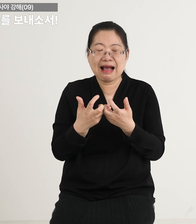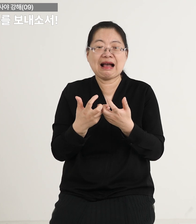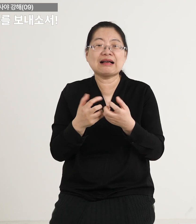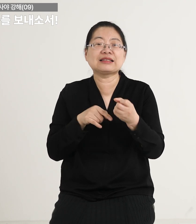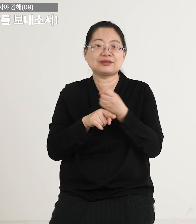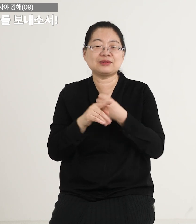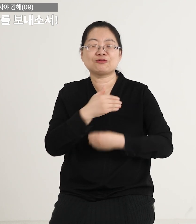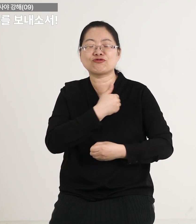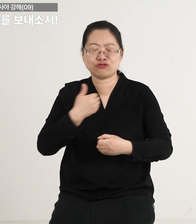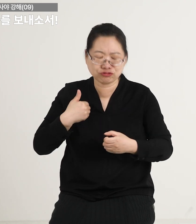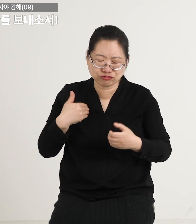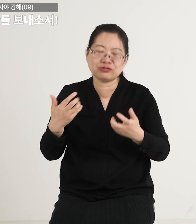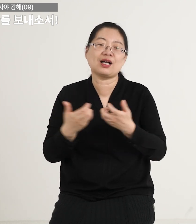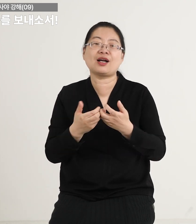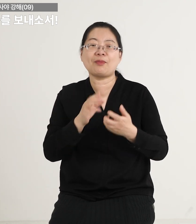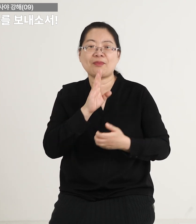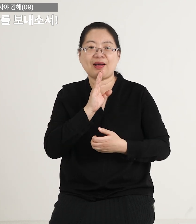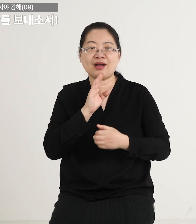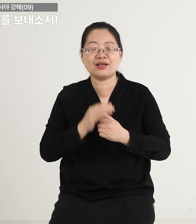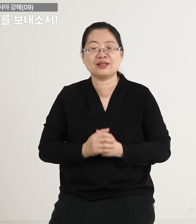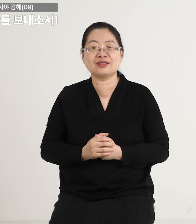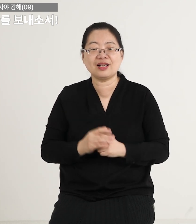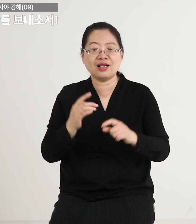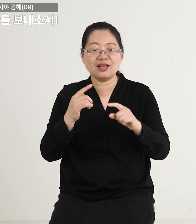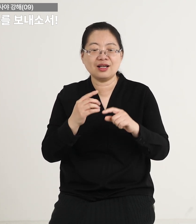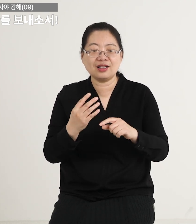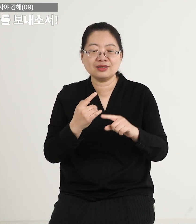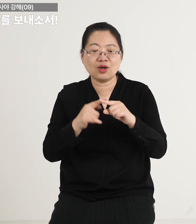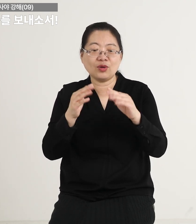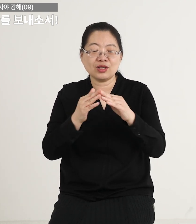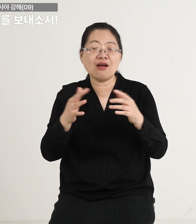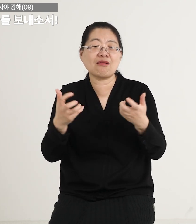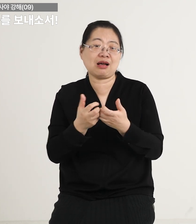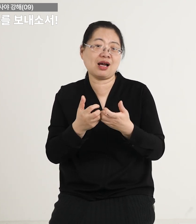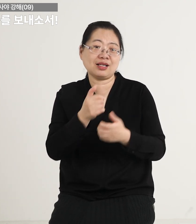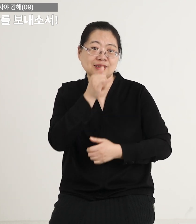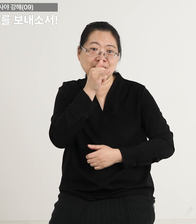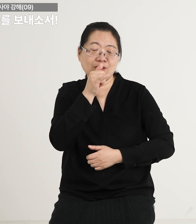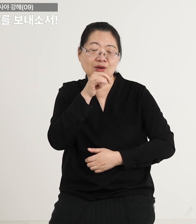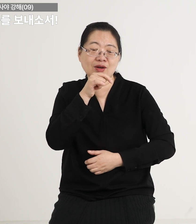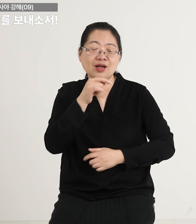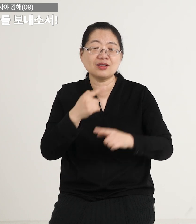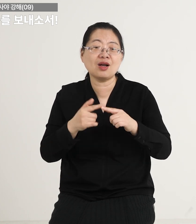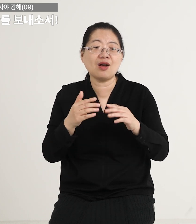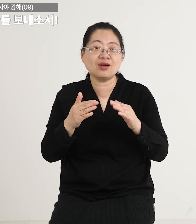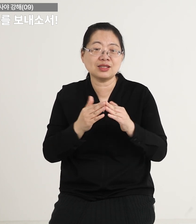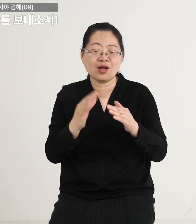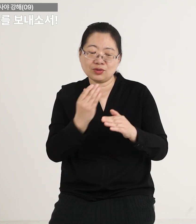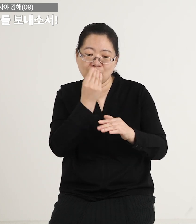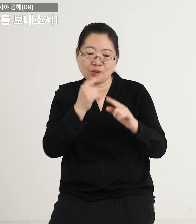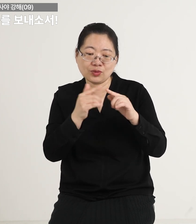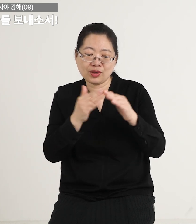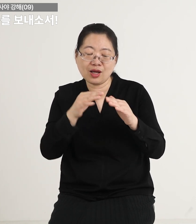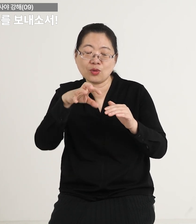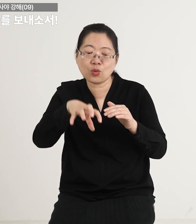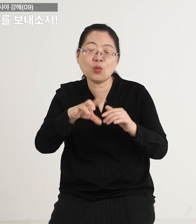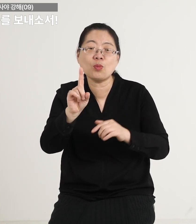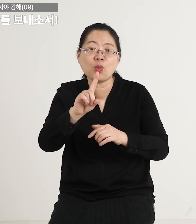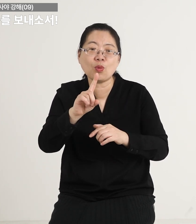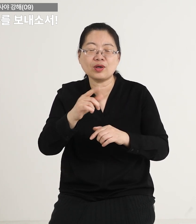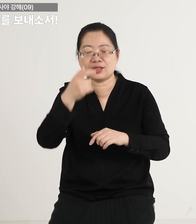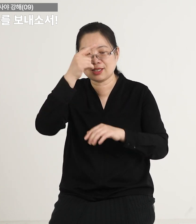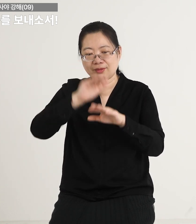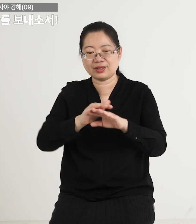충만이라는 말이에요. 성전에 가득했어요. 성전은 뭐 하는 공간입니까? 예배자들의